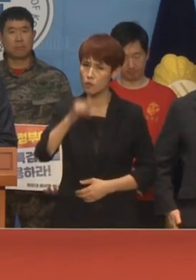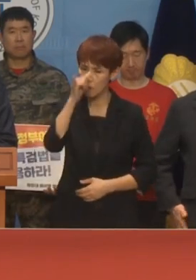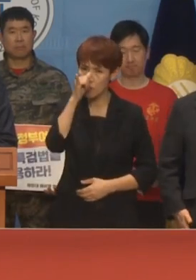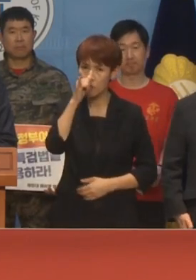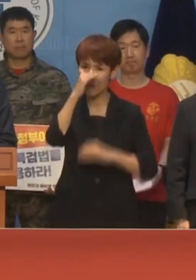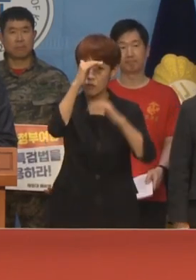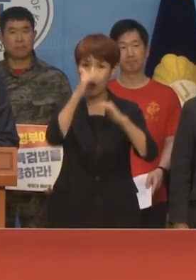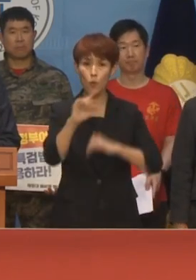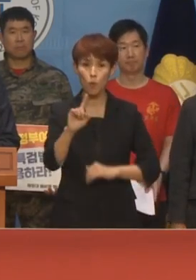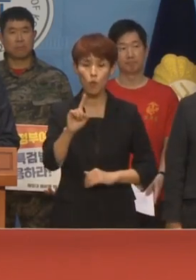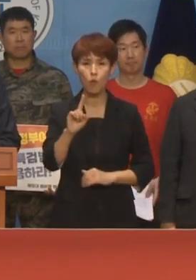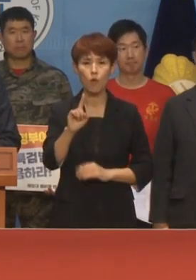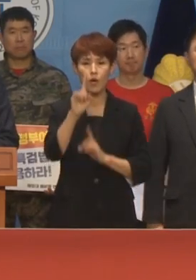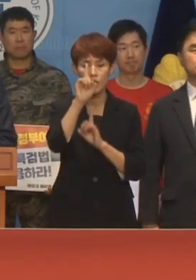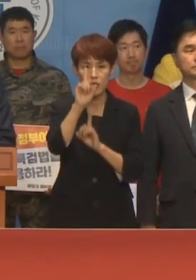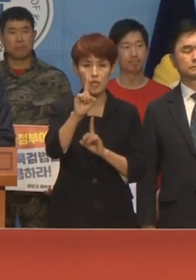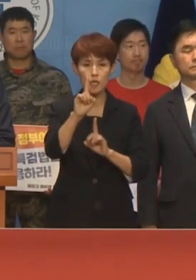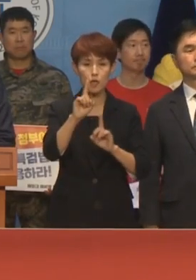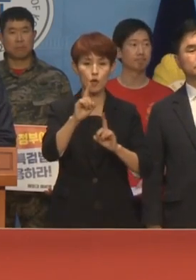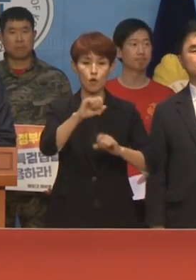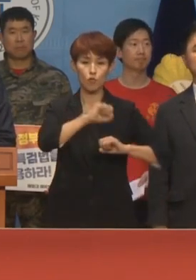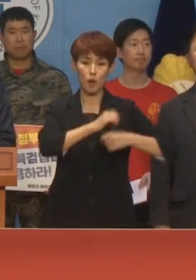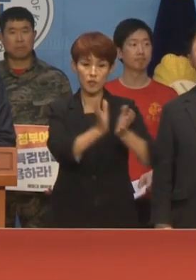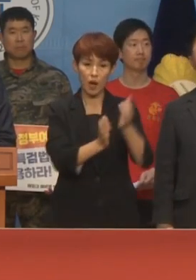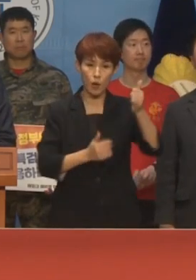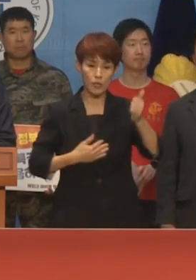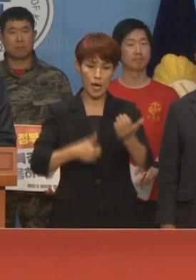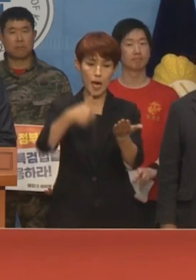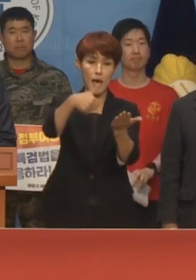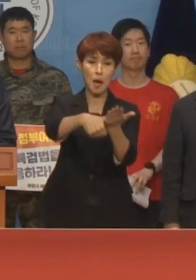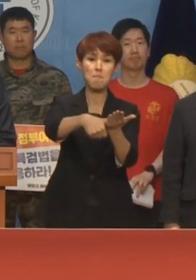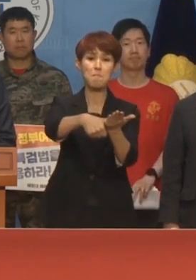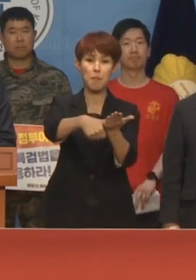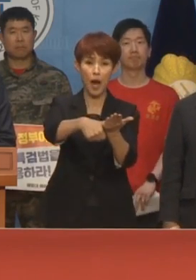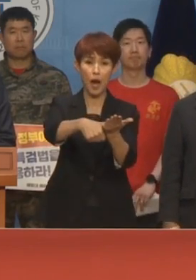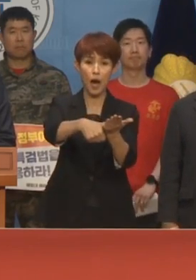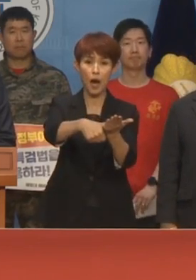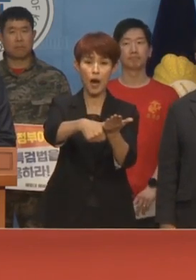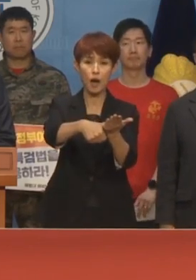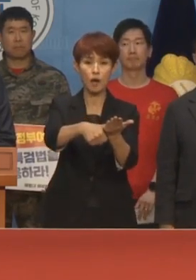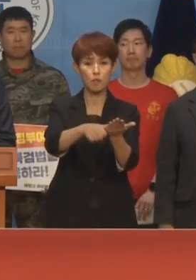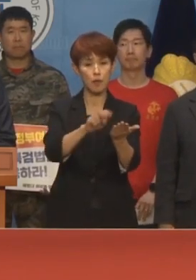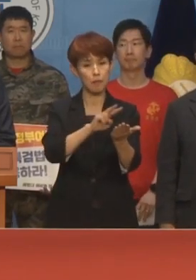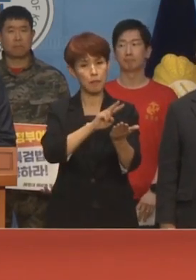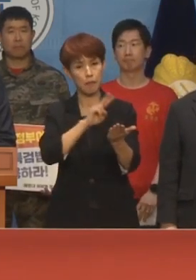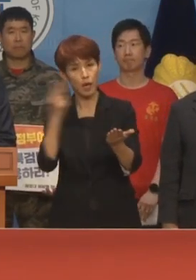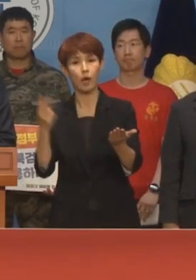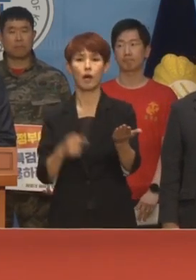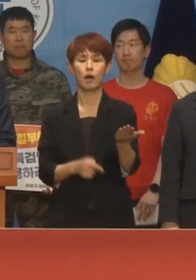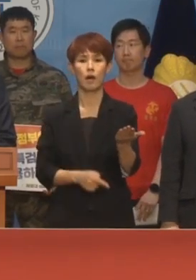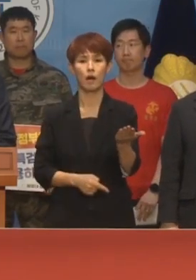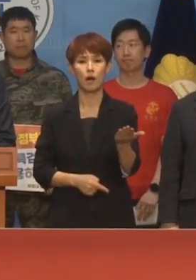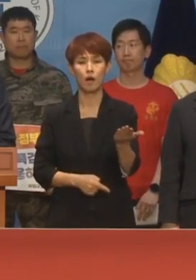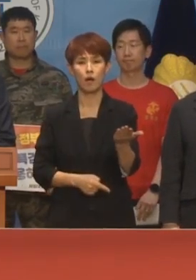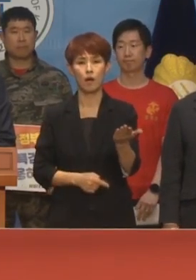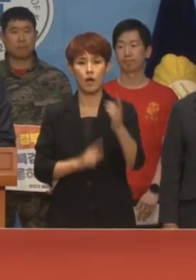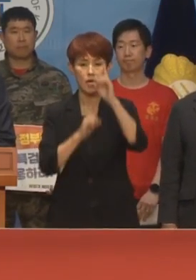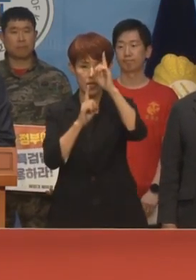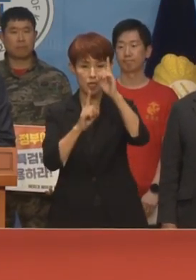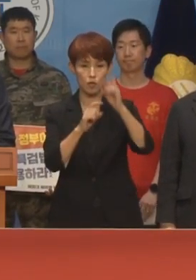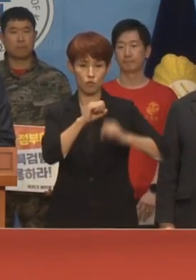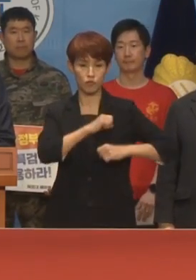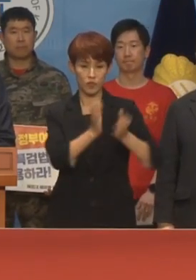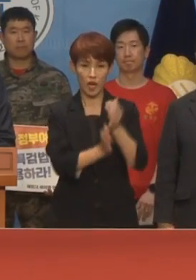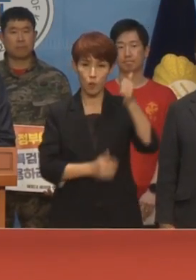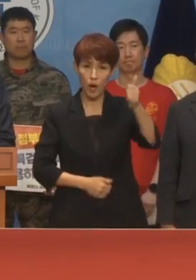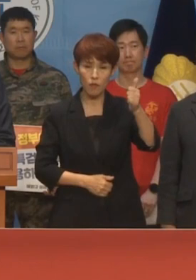뭐냐 하면 이종섭 장관이 자기가 결재했던 것을 뒤집는 결정을 했습니다. 이종섭 전